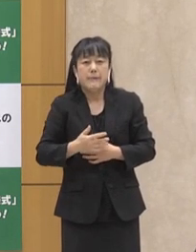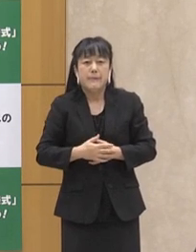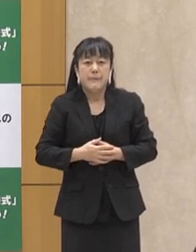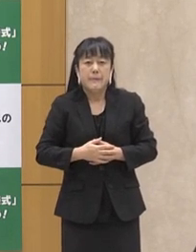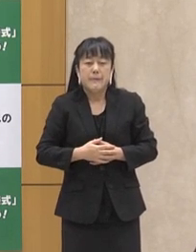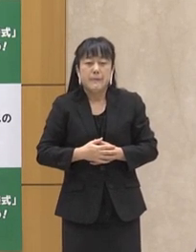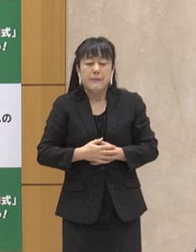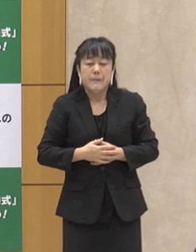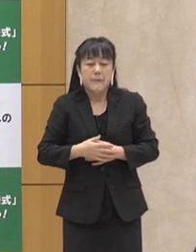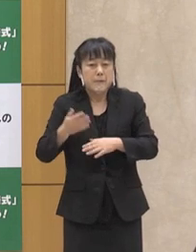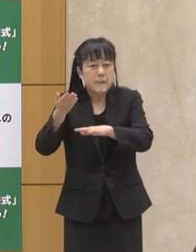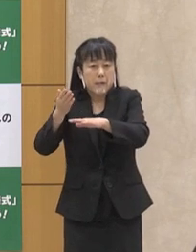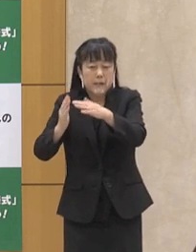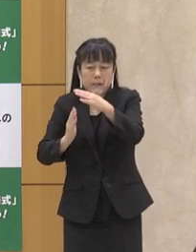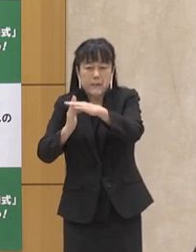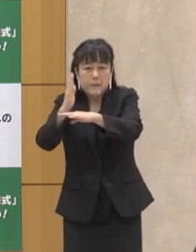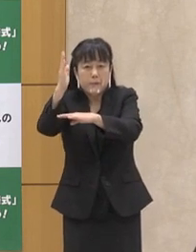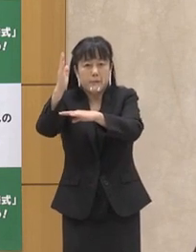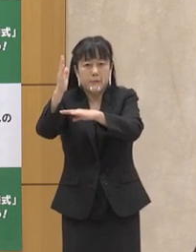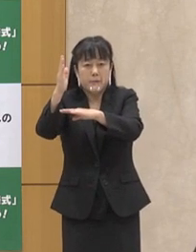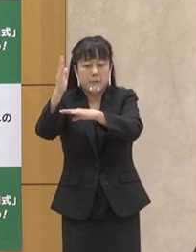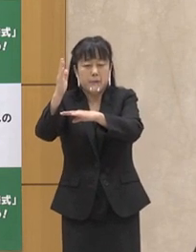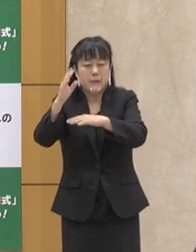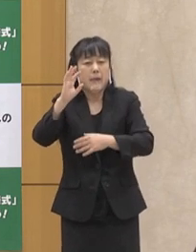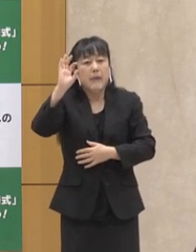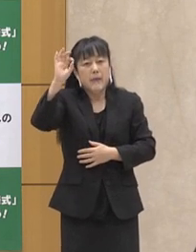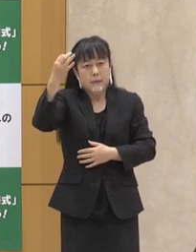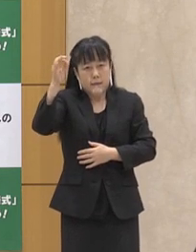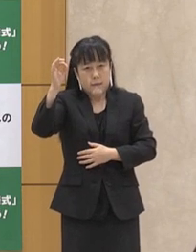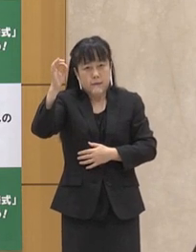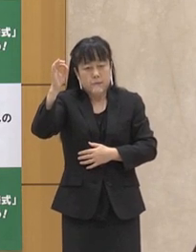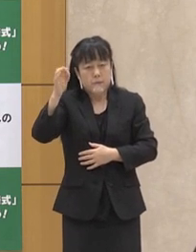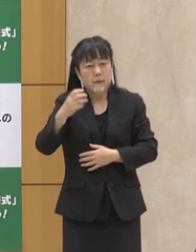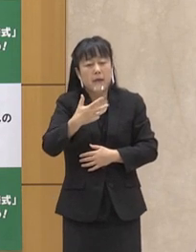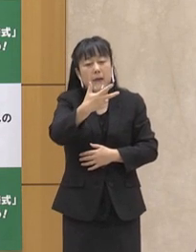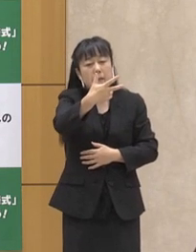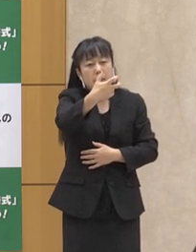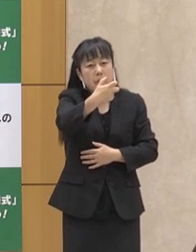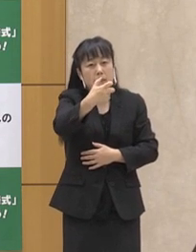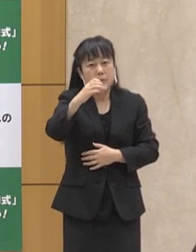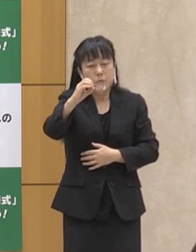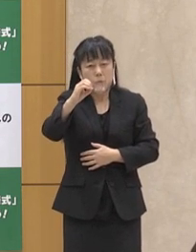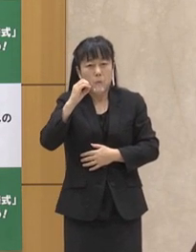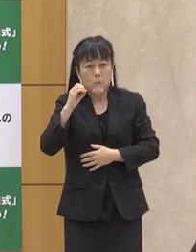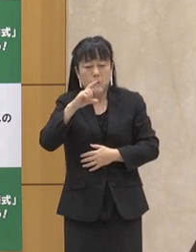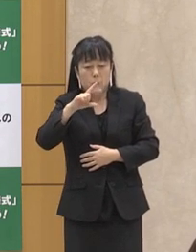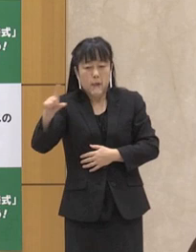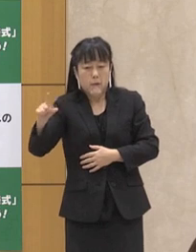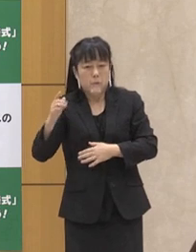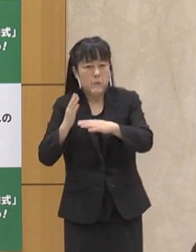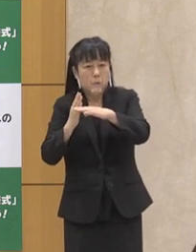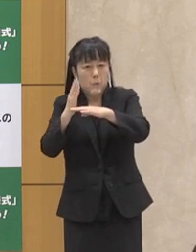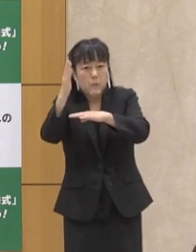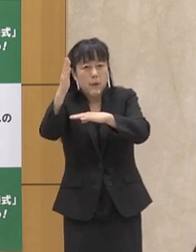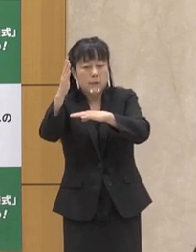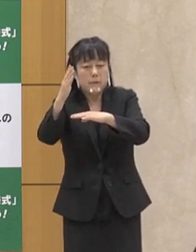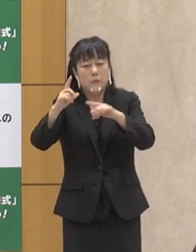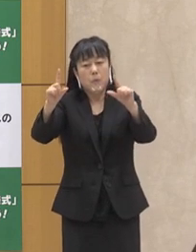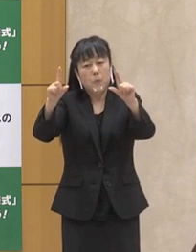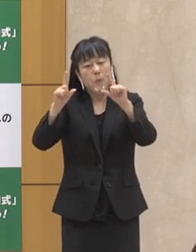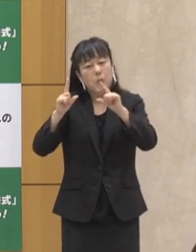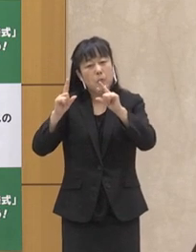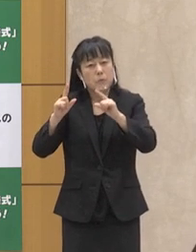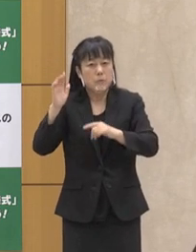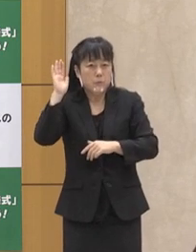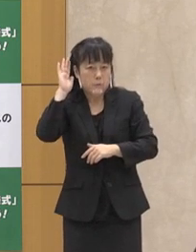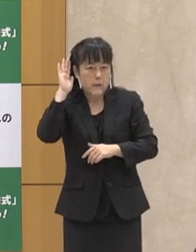1800件を超え、申請額としては70億円を超えているとの報告を受